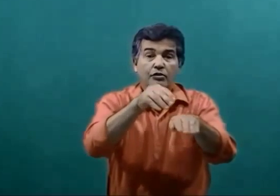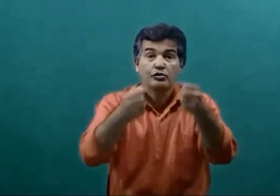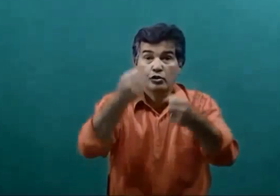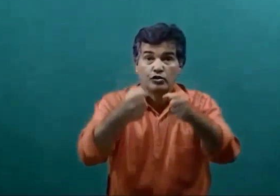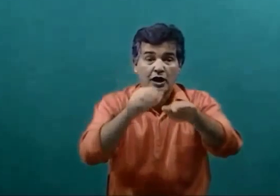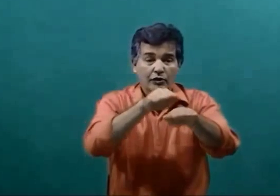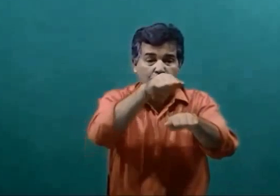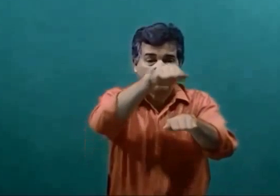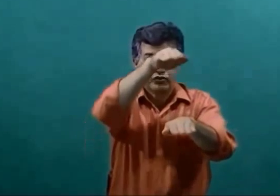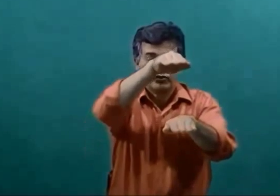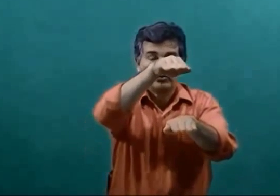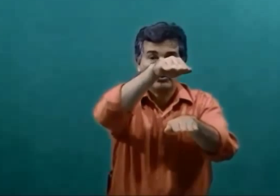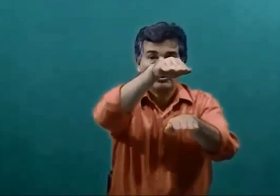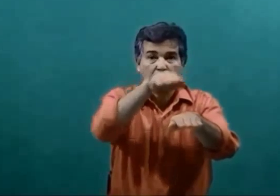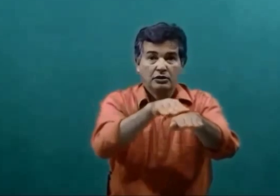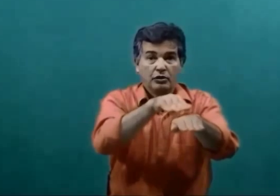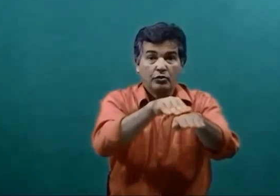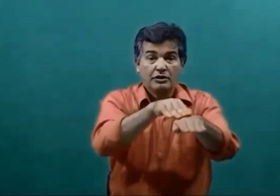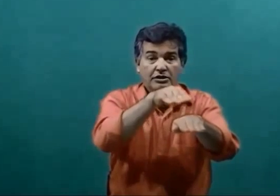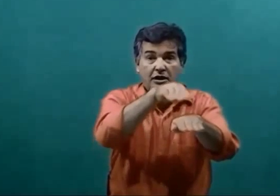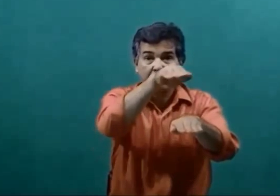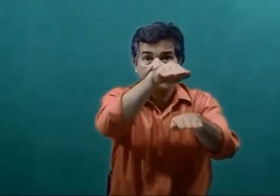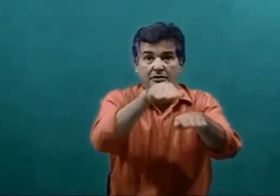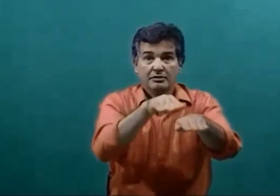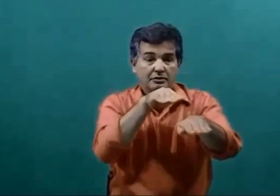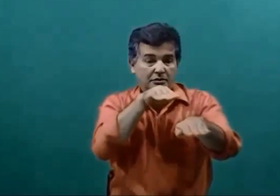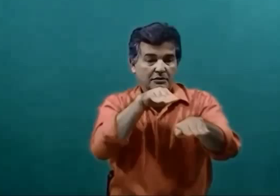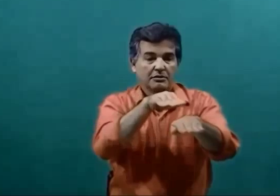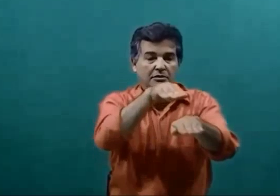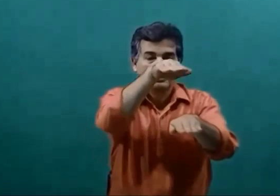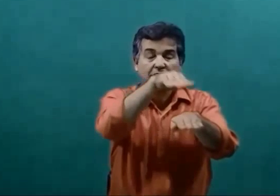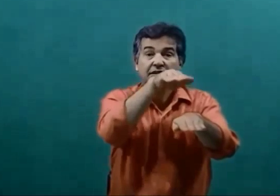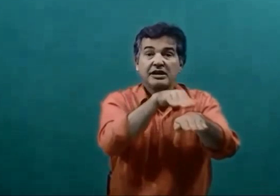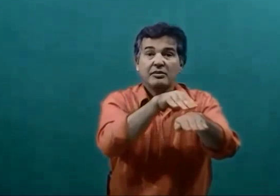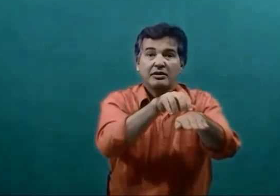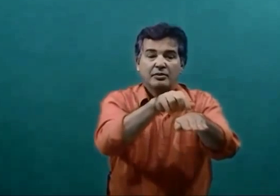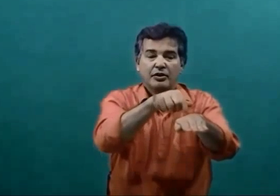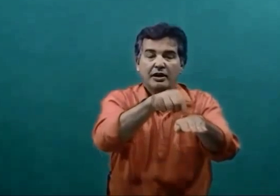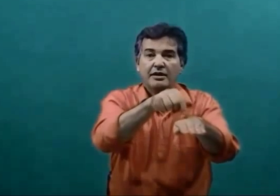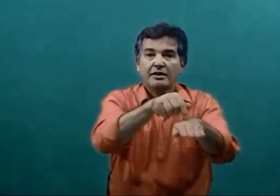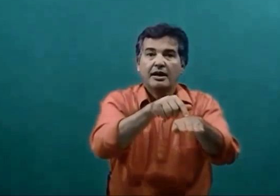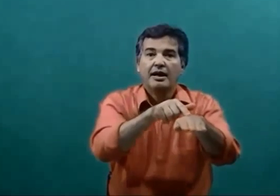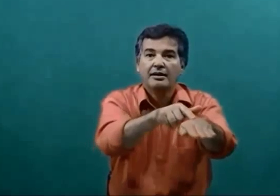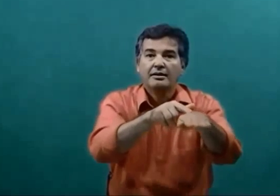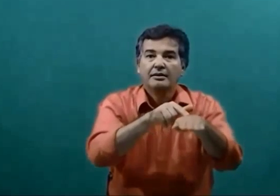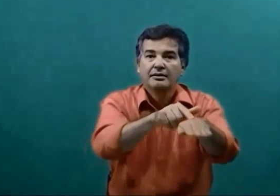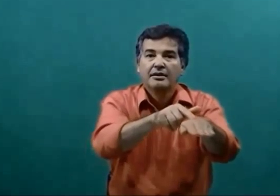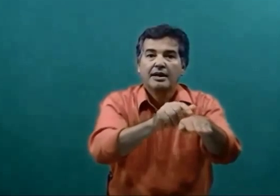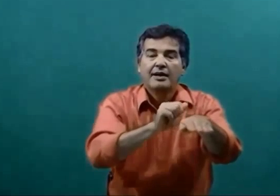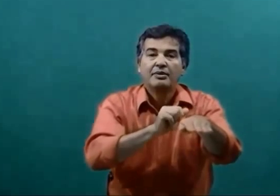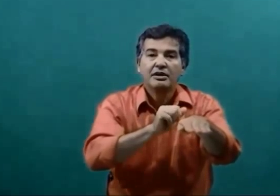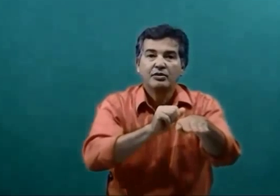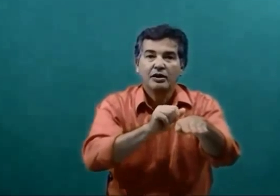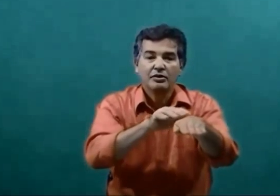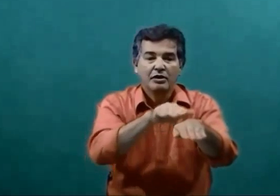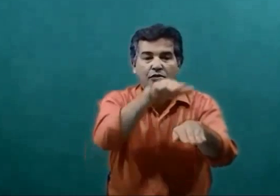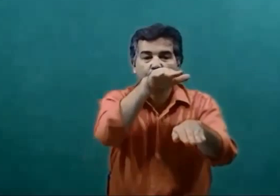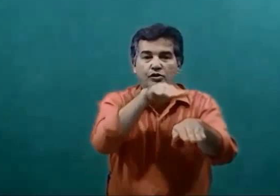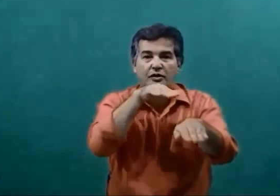os outros carros. Então quantas tem? Em cima, porque aqui está a cabine do caminhão e os outros vêm